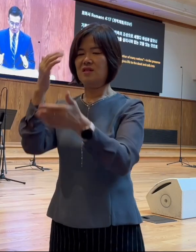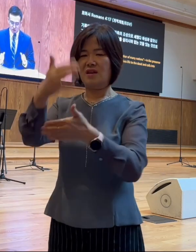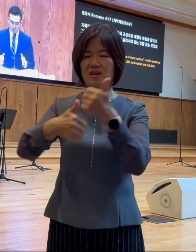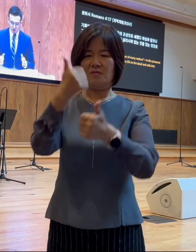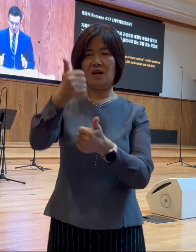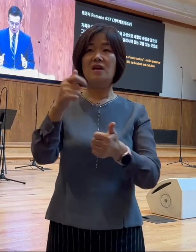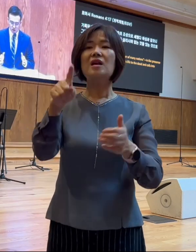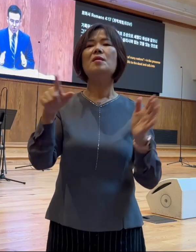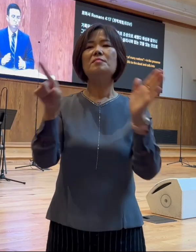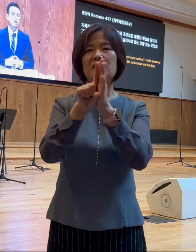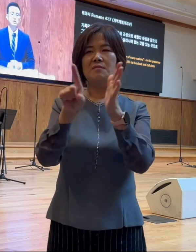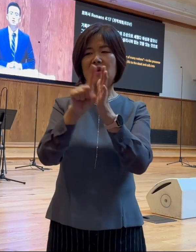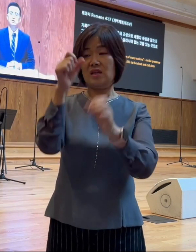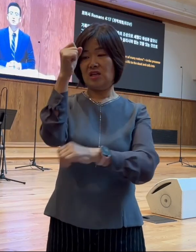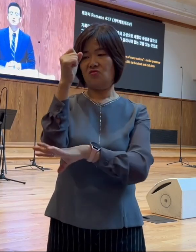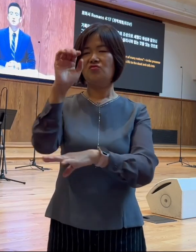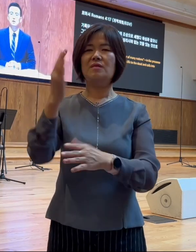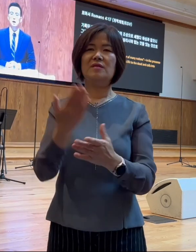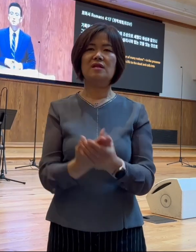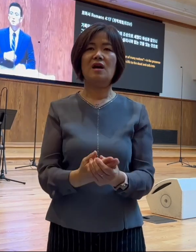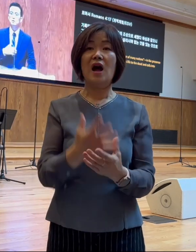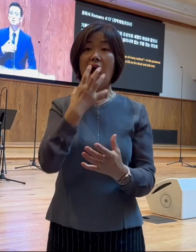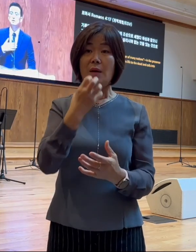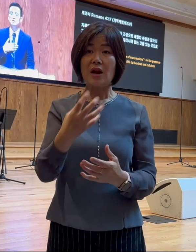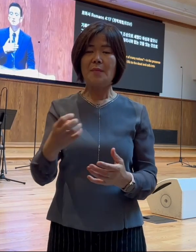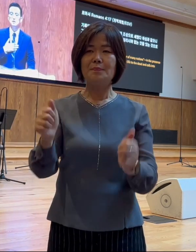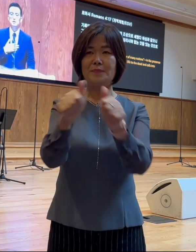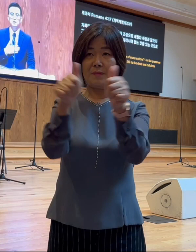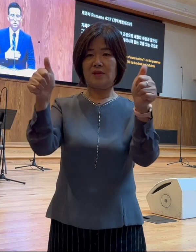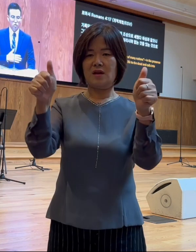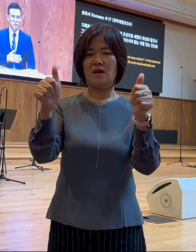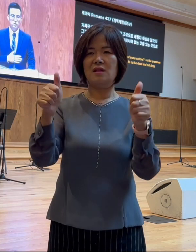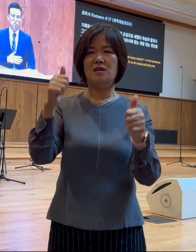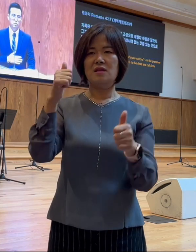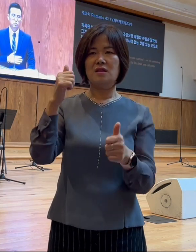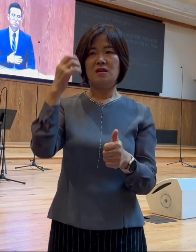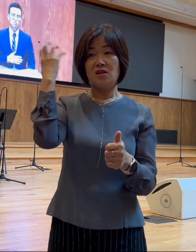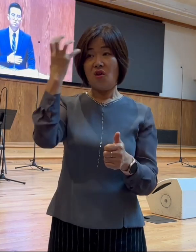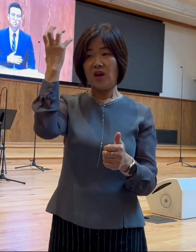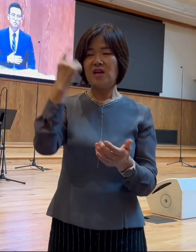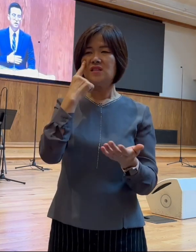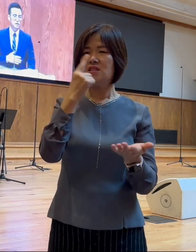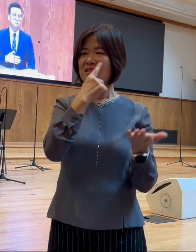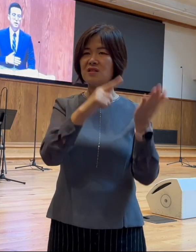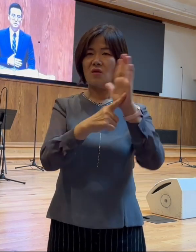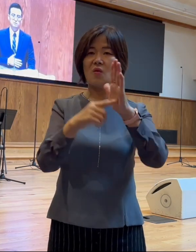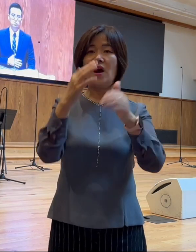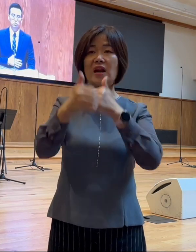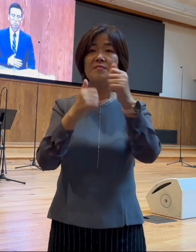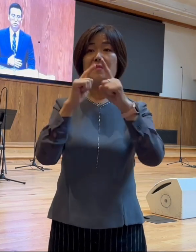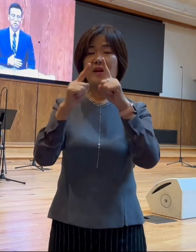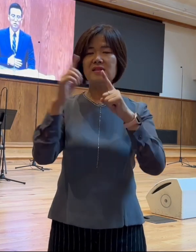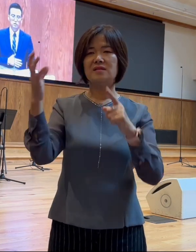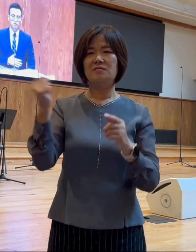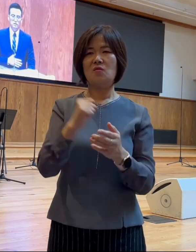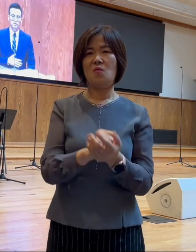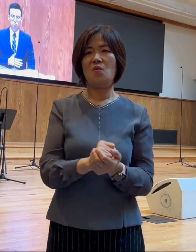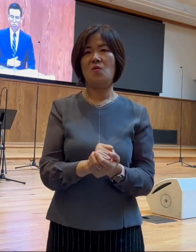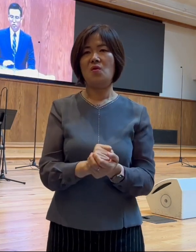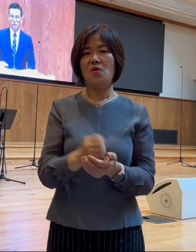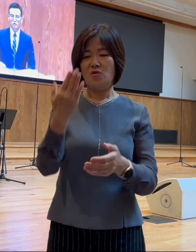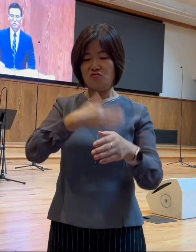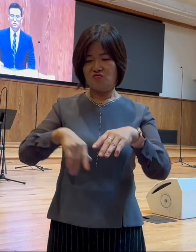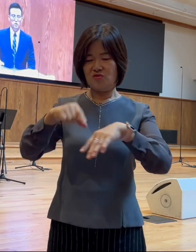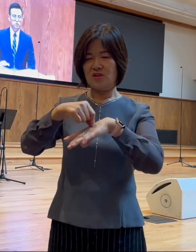이게 믿음의 기준이에요. 아브라함은 그 영의 증거로, 그 하나님의 말씀으로 그